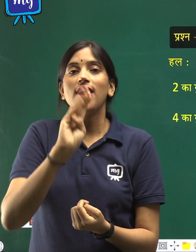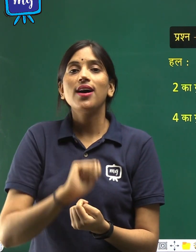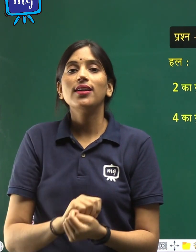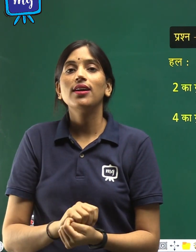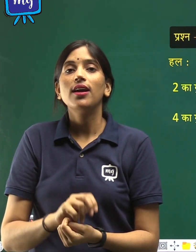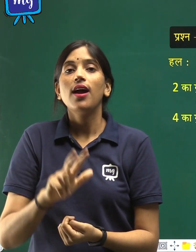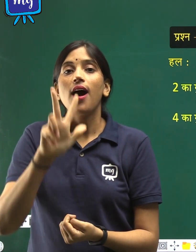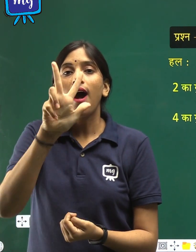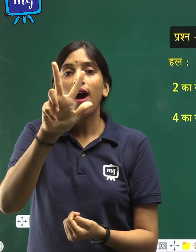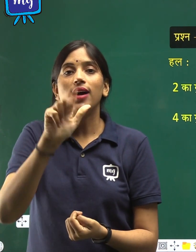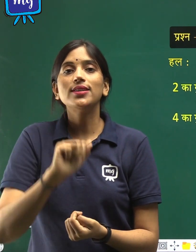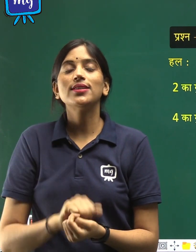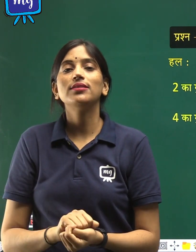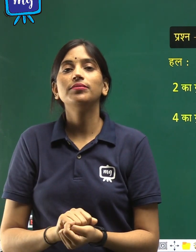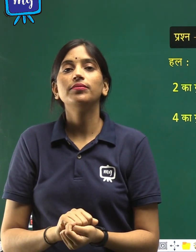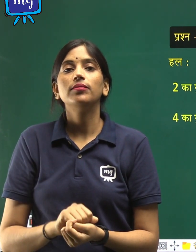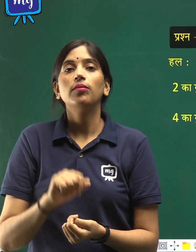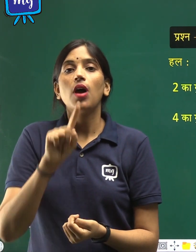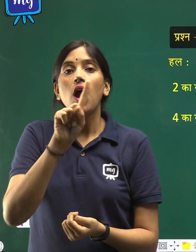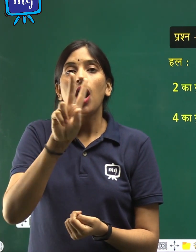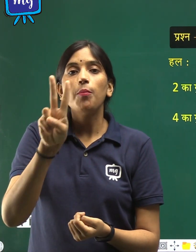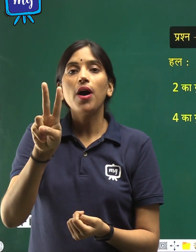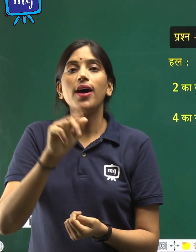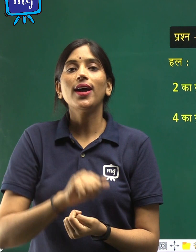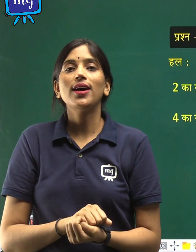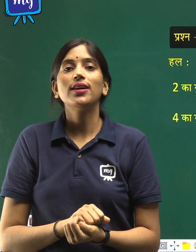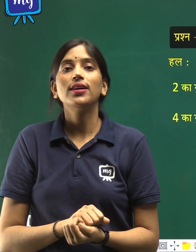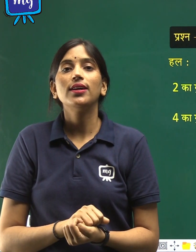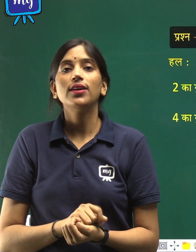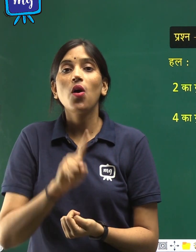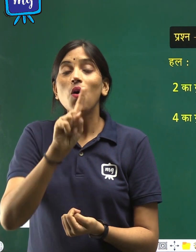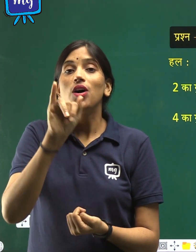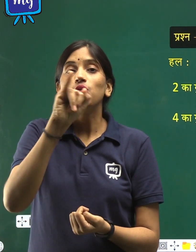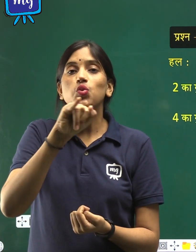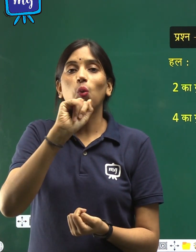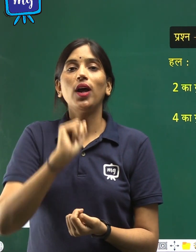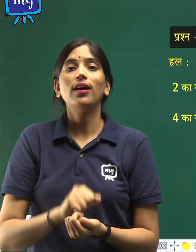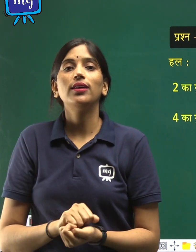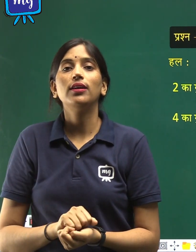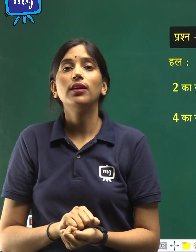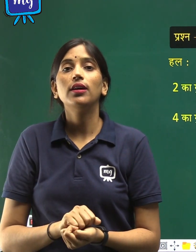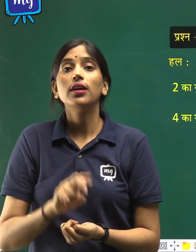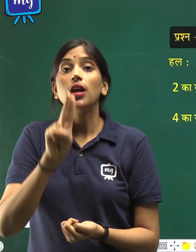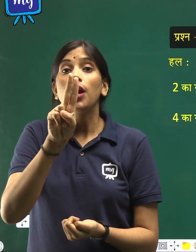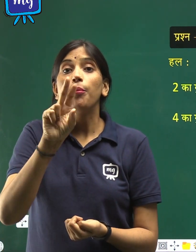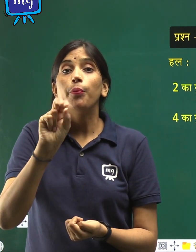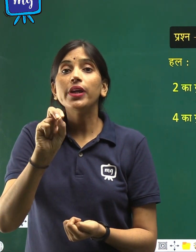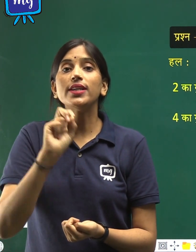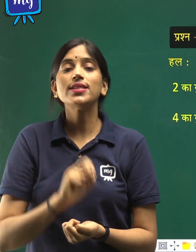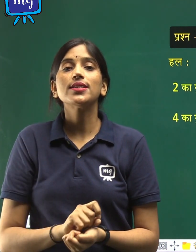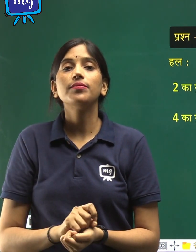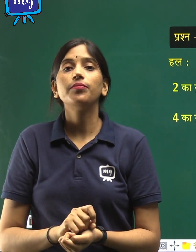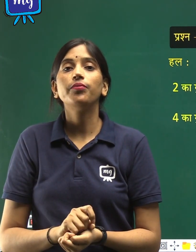4, 8, 12, 16,